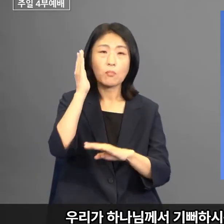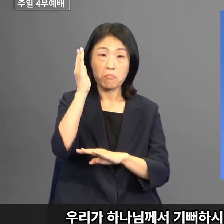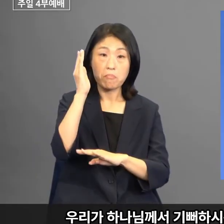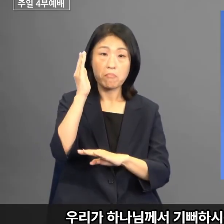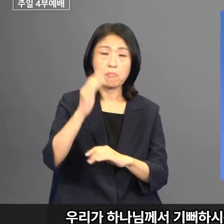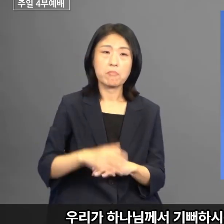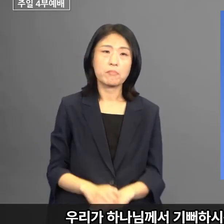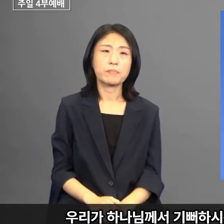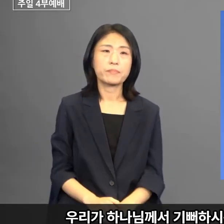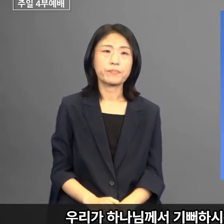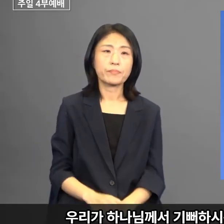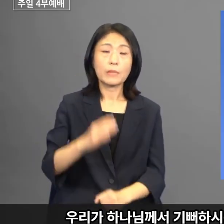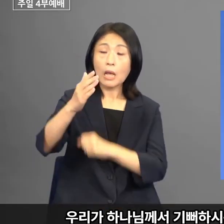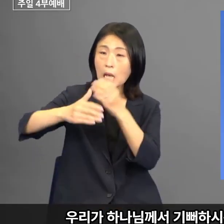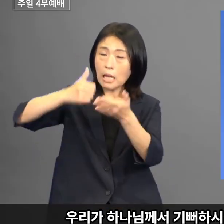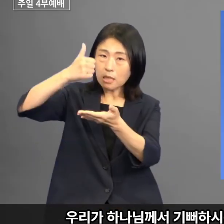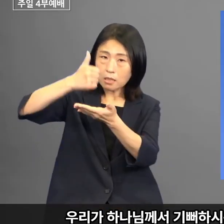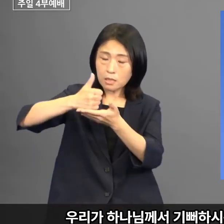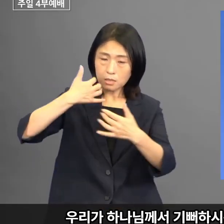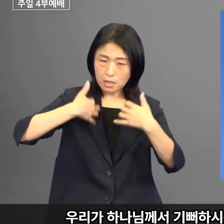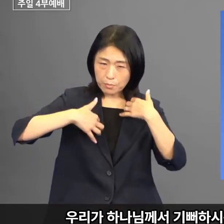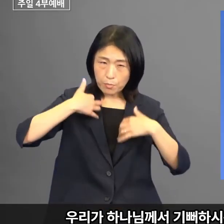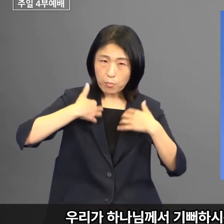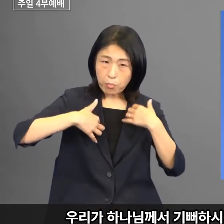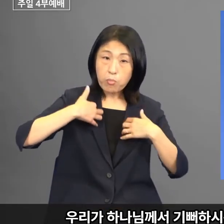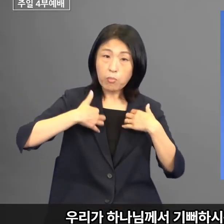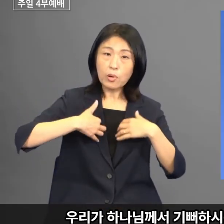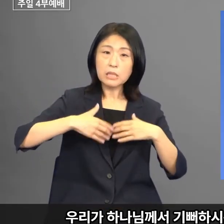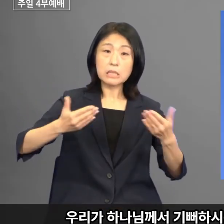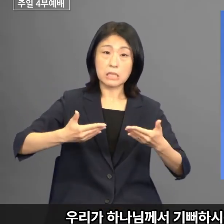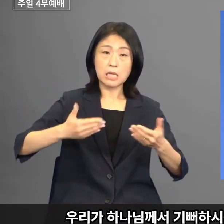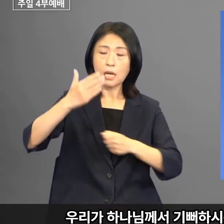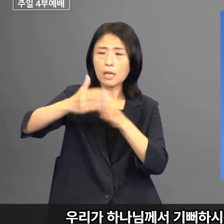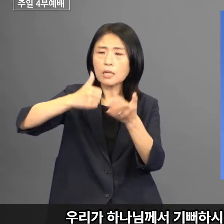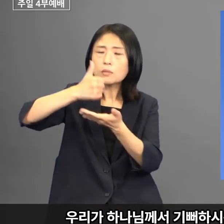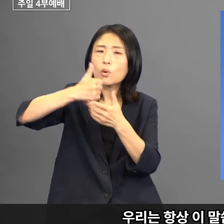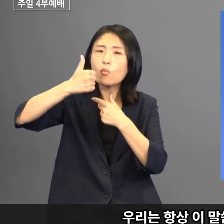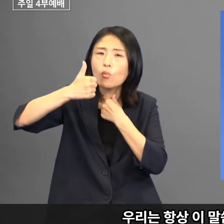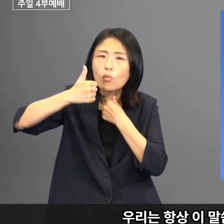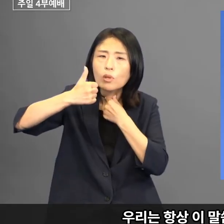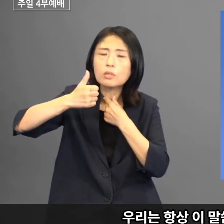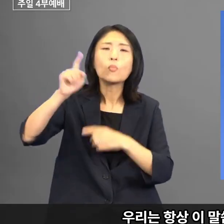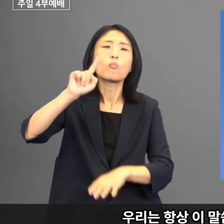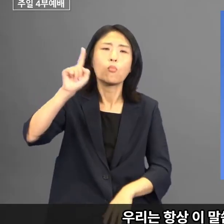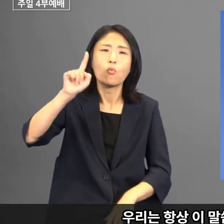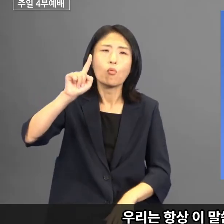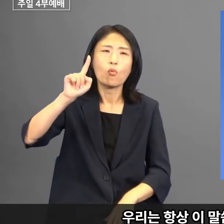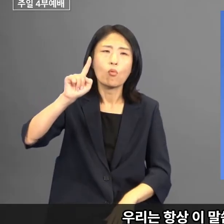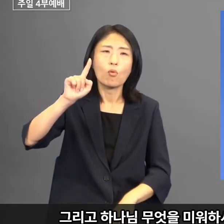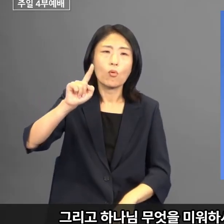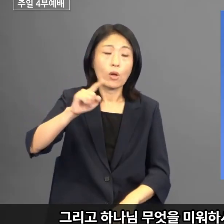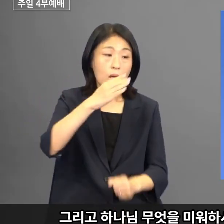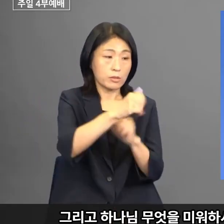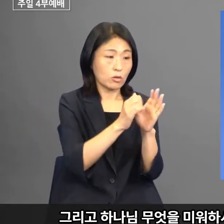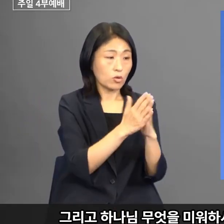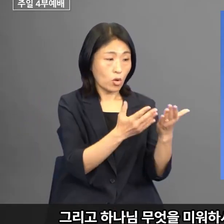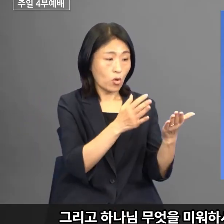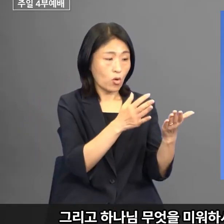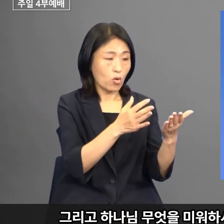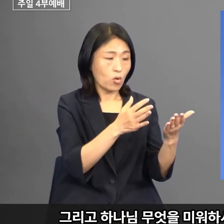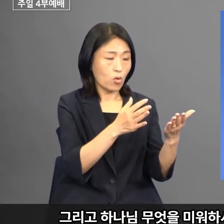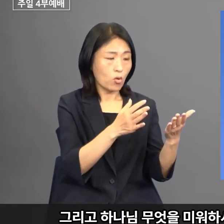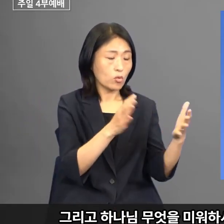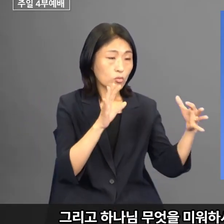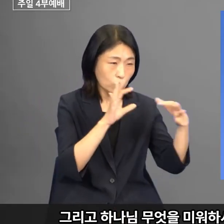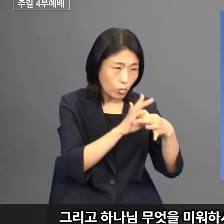우리가 하나님께서 기뻐하시는 일, 하나님 무엇을 원하시는가? 우리는 항상 이 말씀을 통해서 봐야 돼요. 그리고 하나님